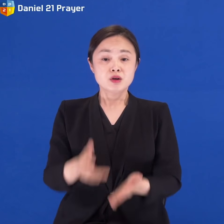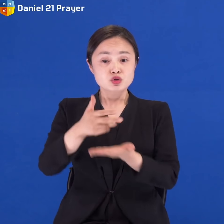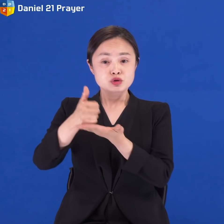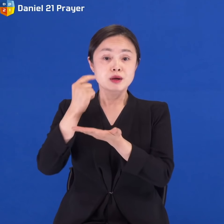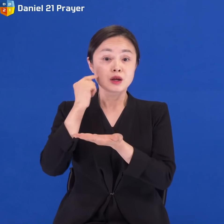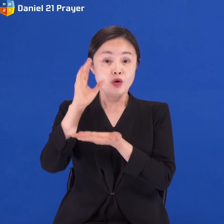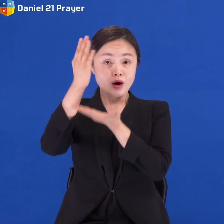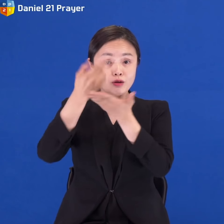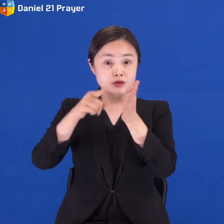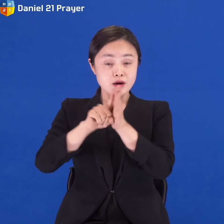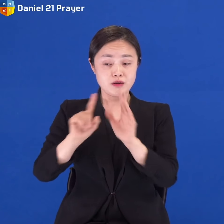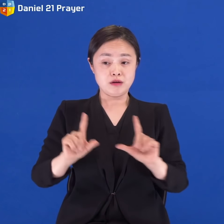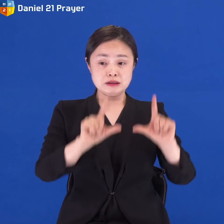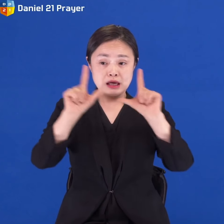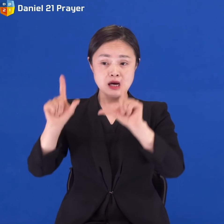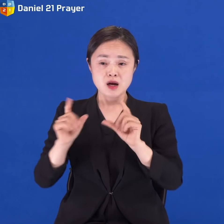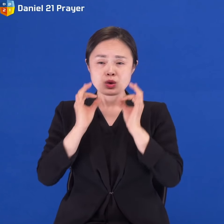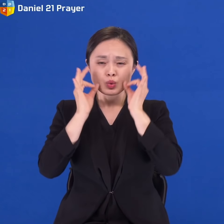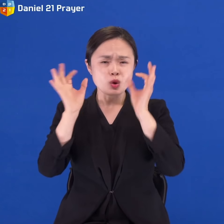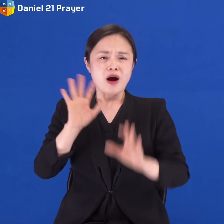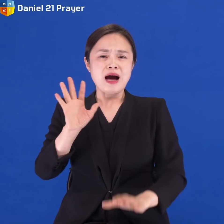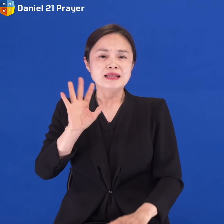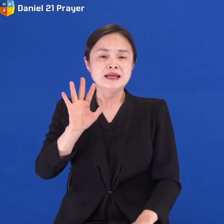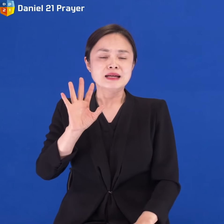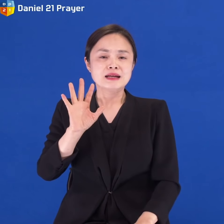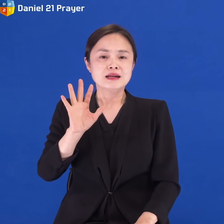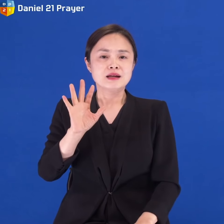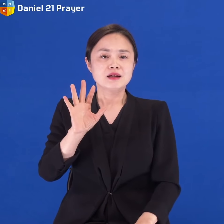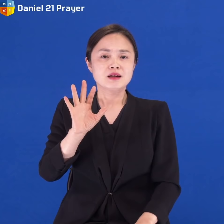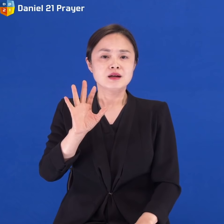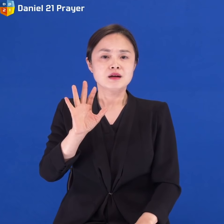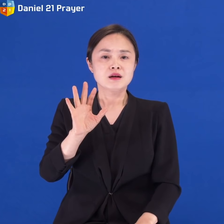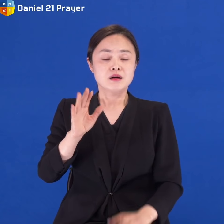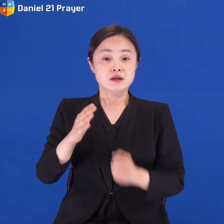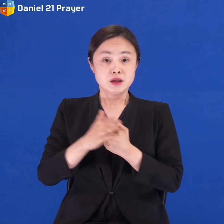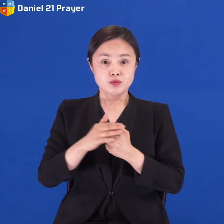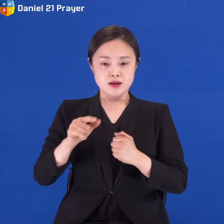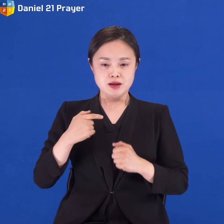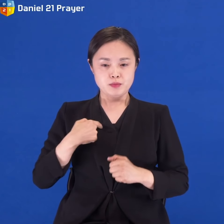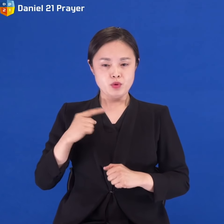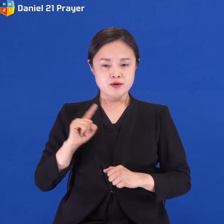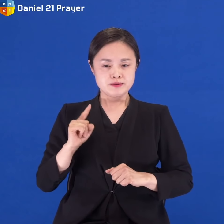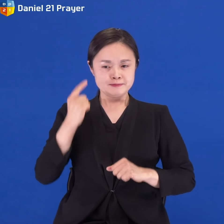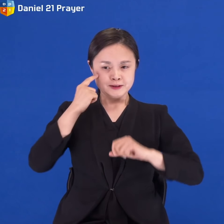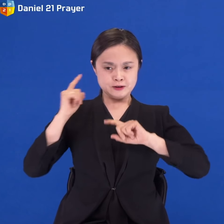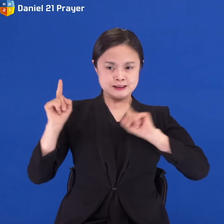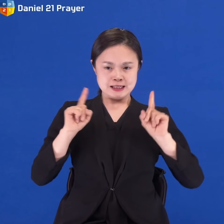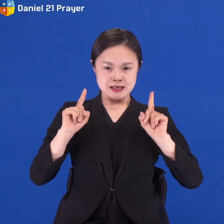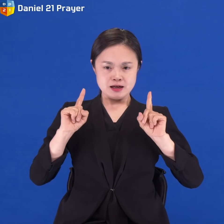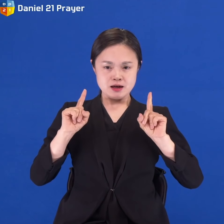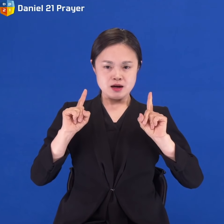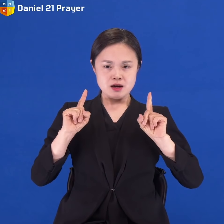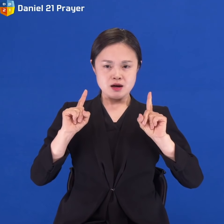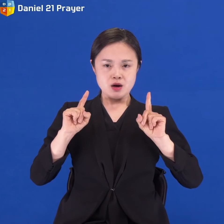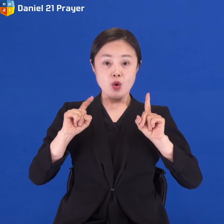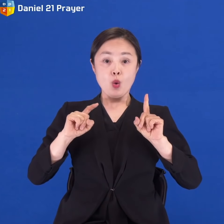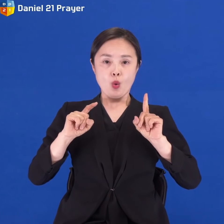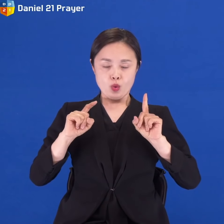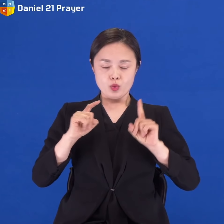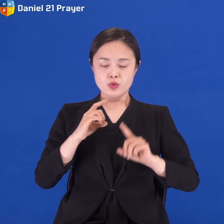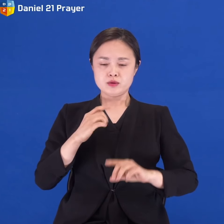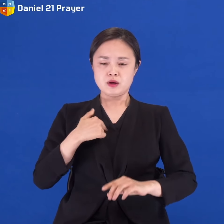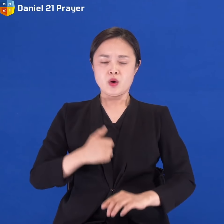않았을 때에는 그 오기란 분노의 결정체라는 것을 여기서